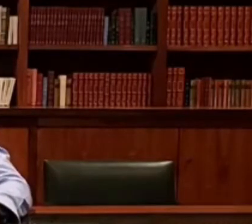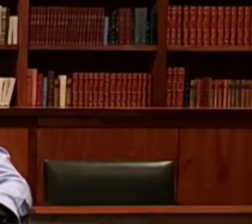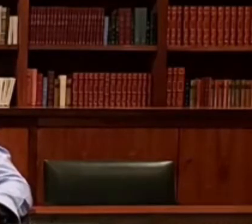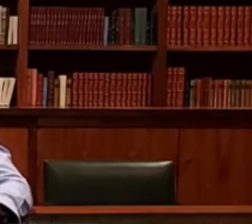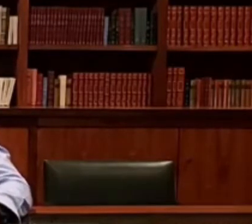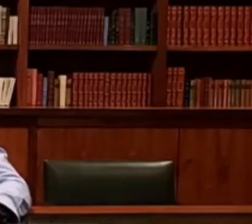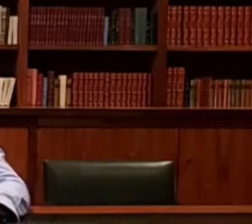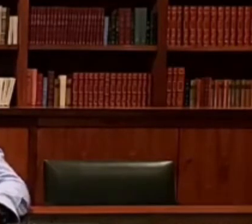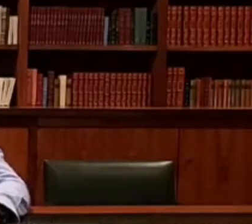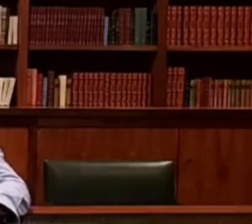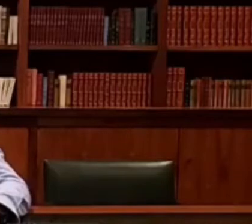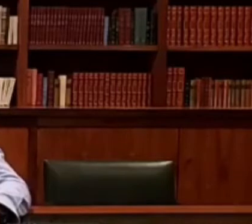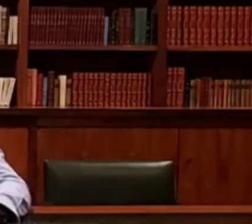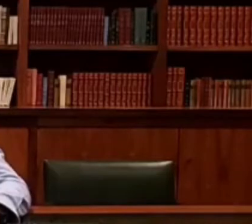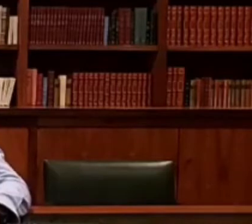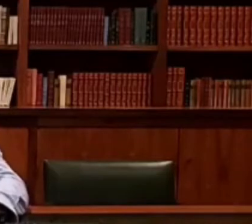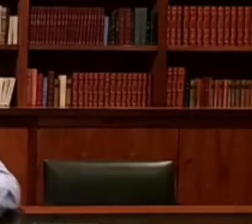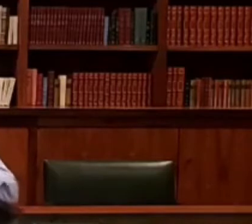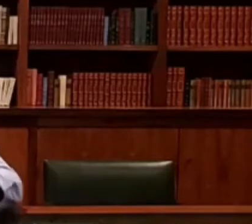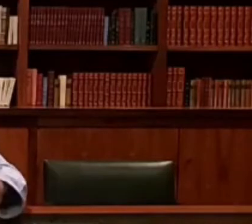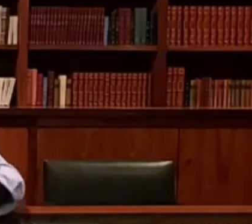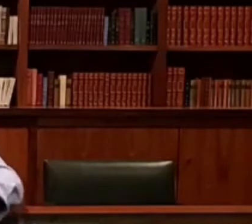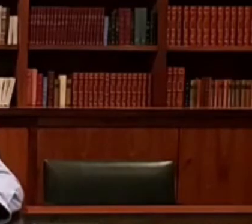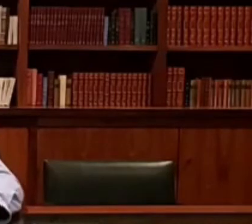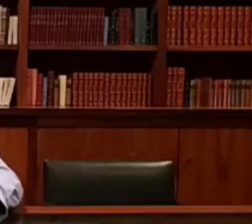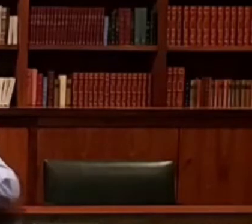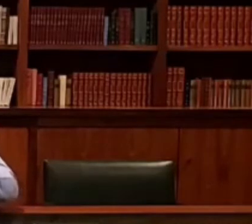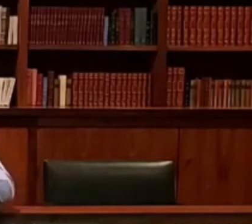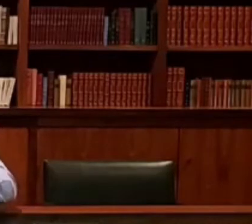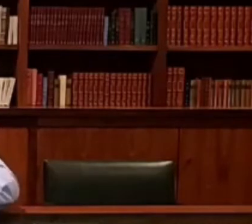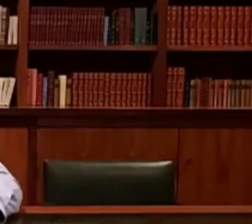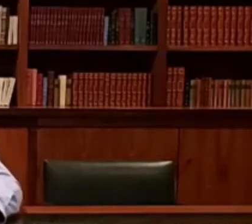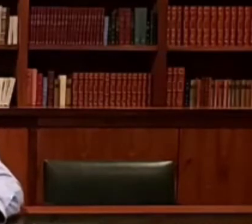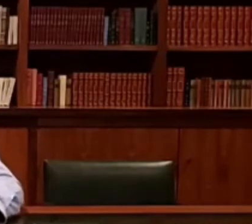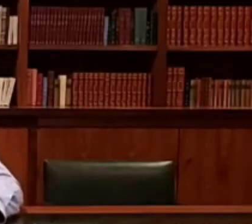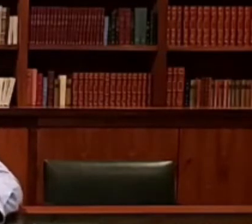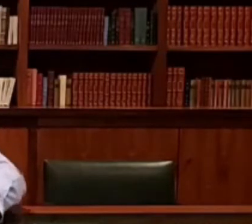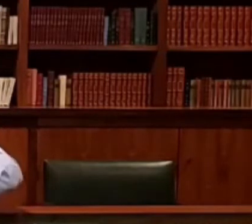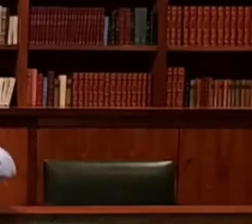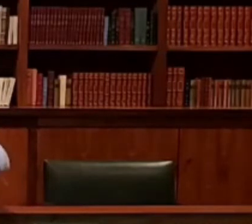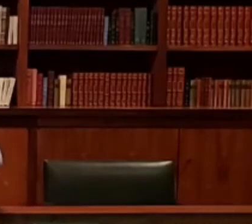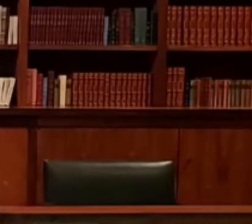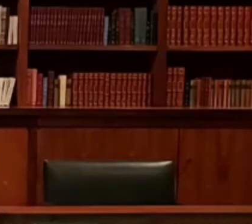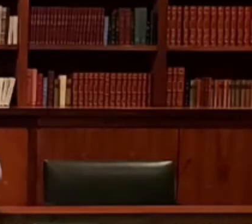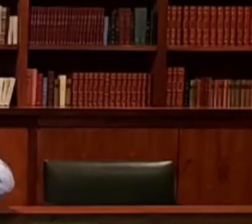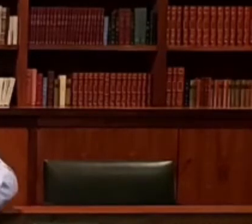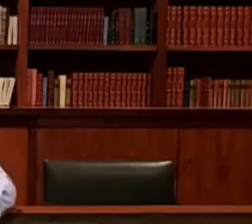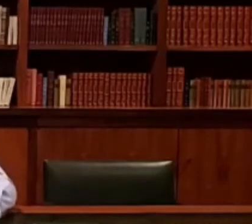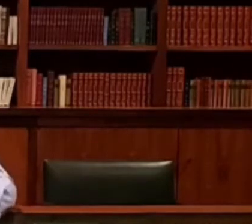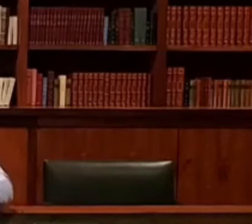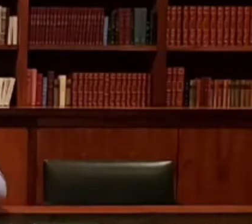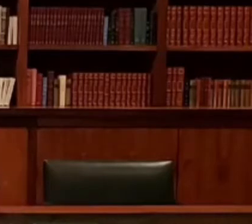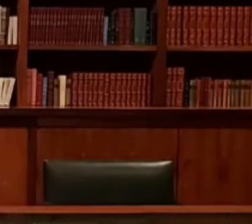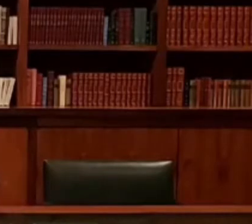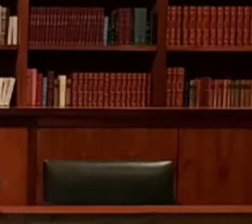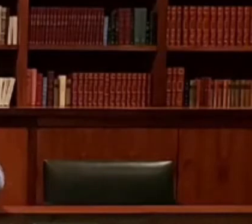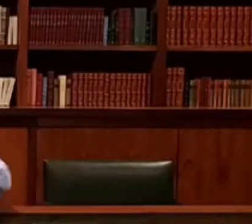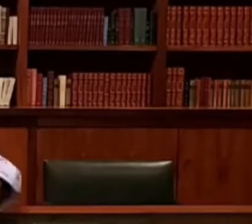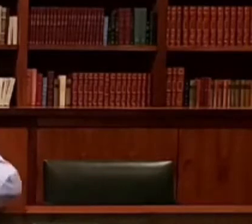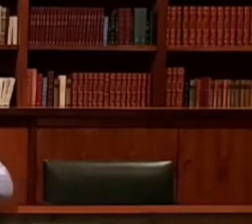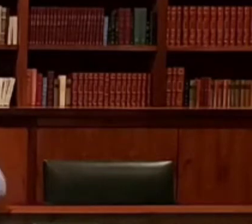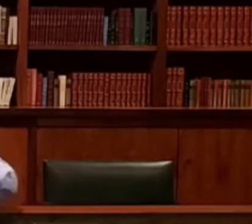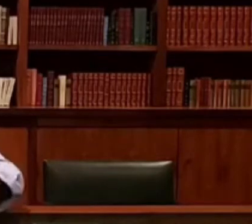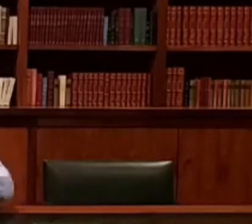nossa parte. O Exército Brasileiro, em especial, com maior efetivo, né, mas também presente a Marinha Aeronáutica, tiveram seus homens à disposição